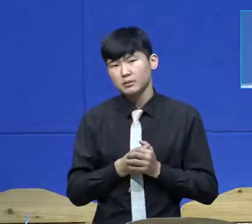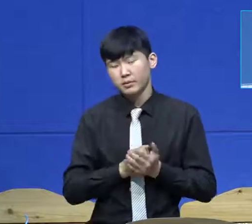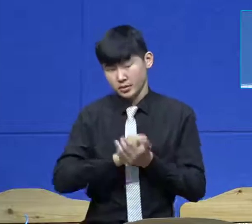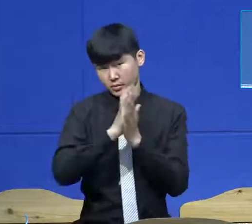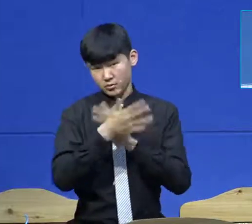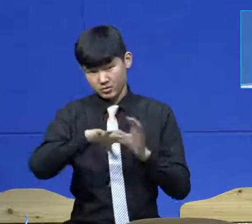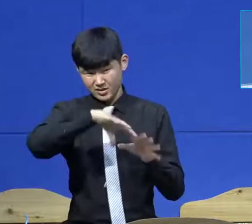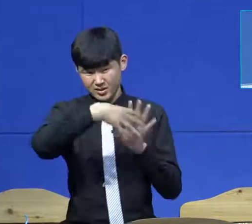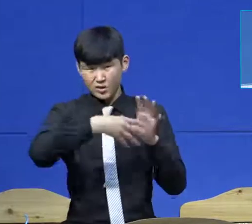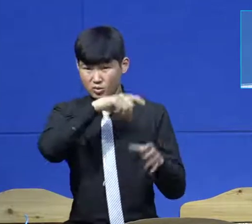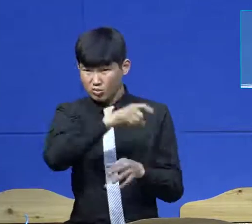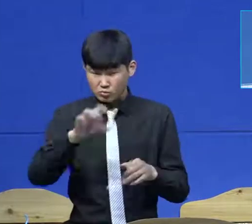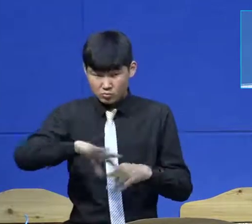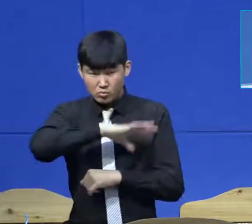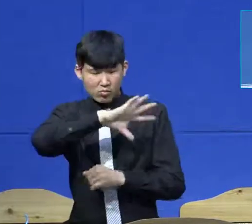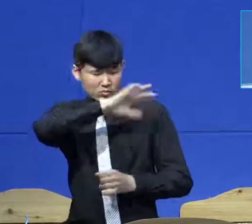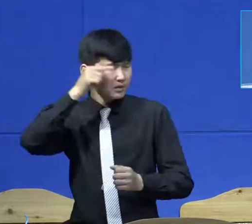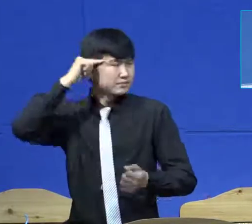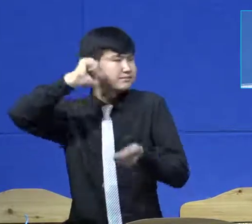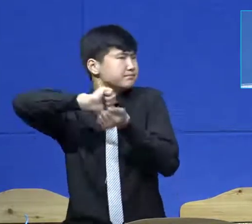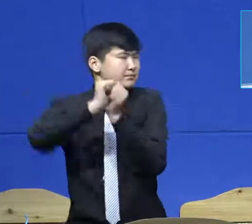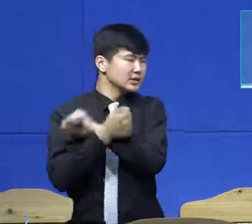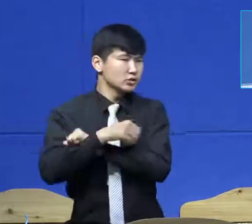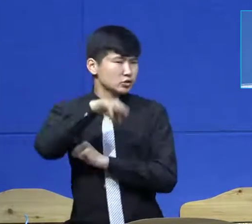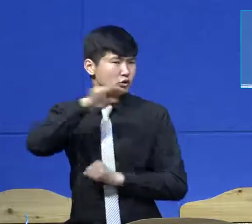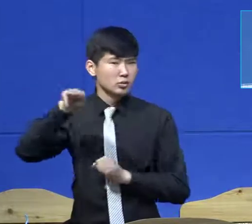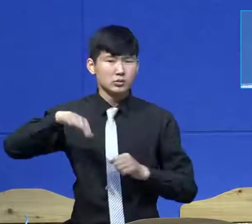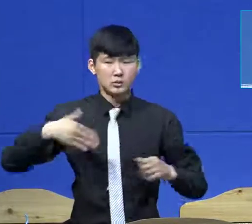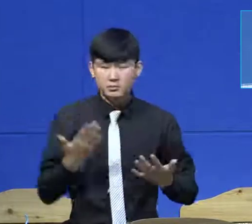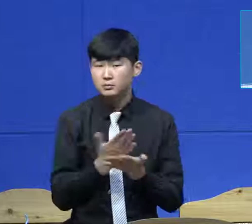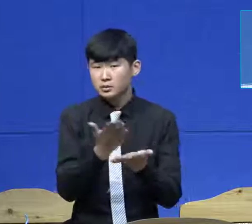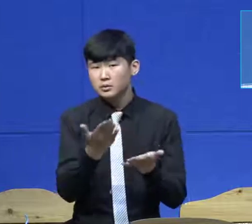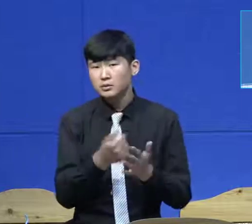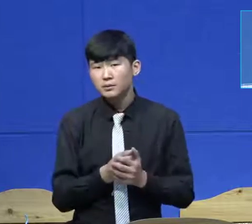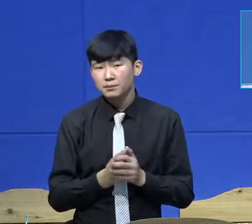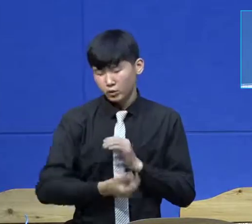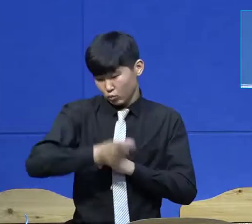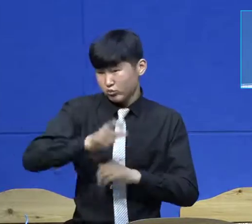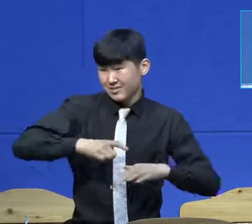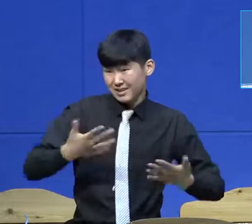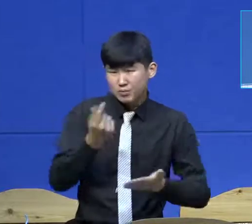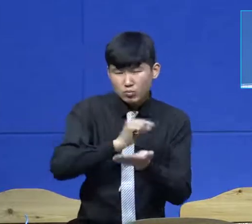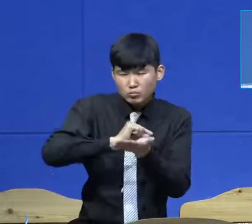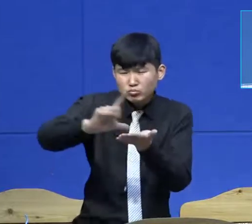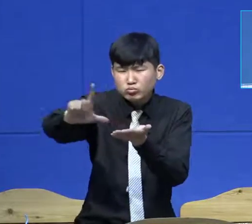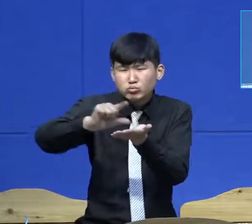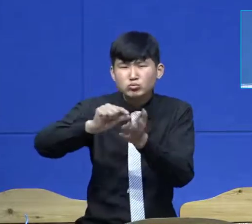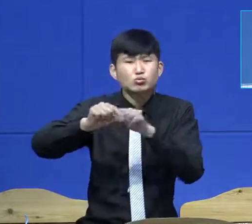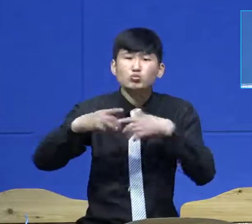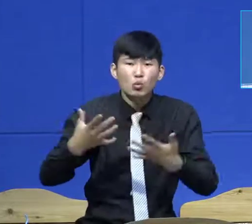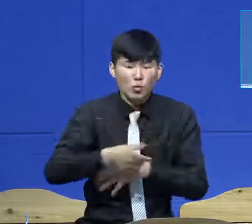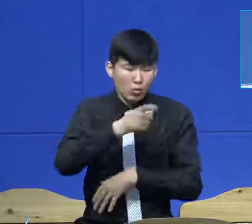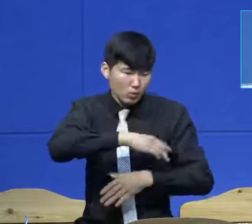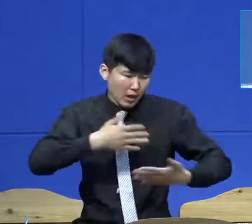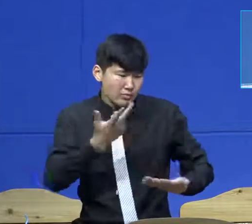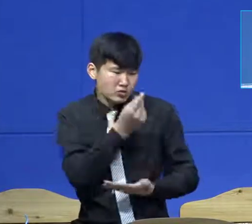Гэхдээ дэлхийн хүмүүс бүр орд тас тэрийг мартаад тоохгүй амьдарч байна. Хүний амьдралын үнцэн гэж яг юу юм? Хүний